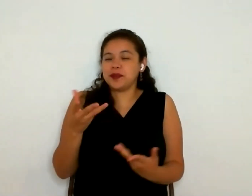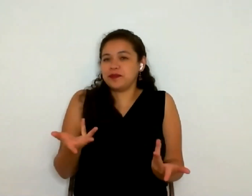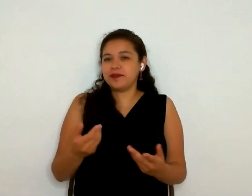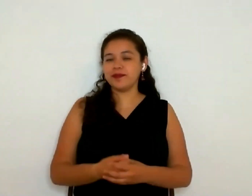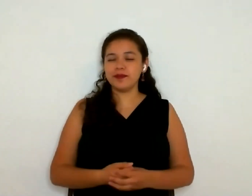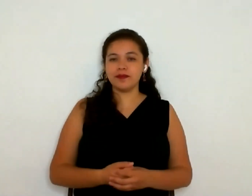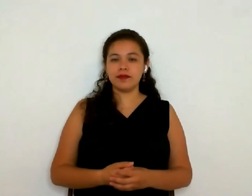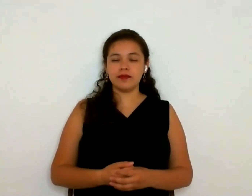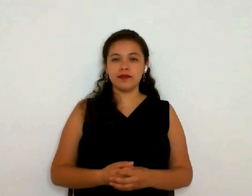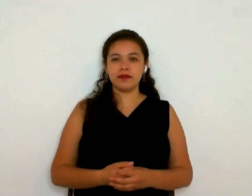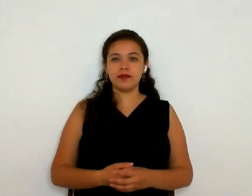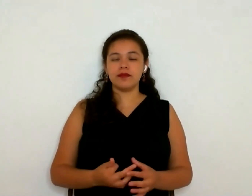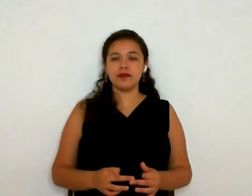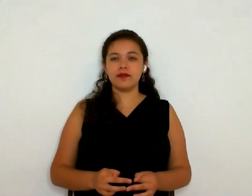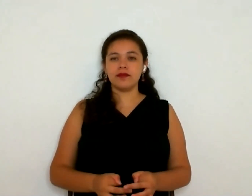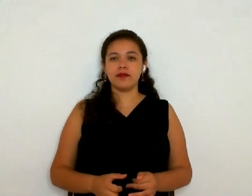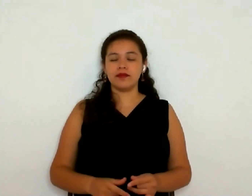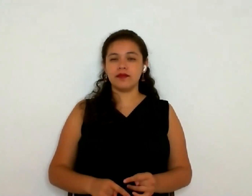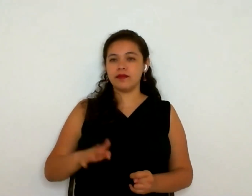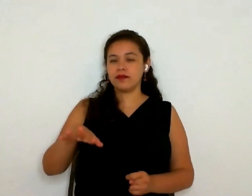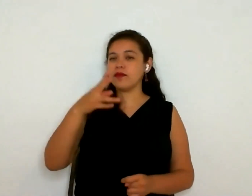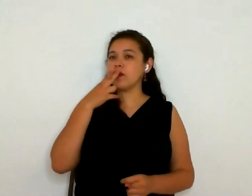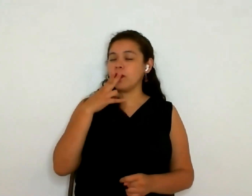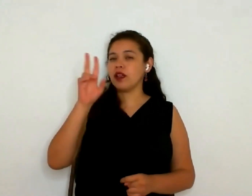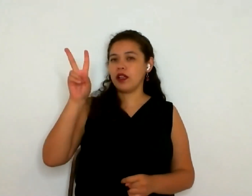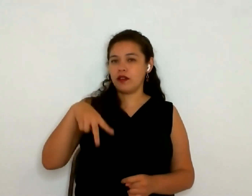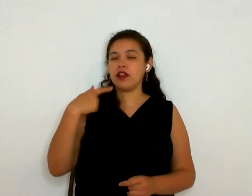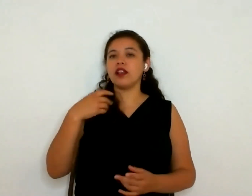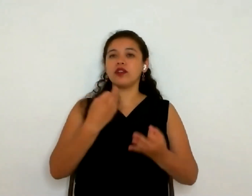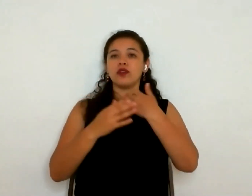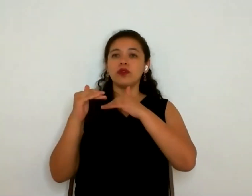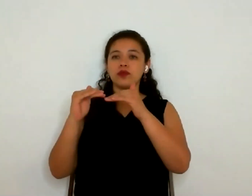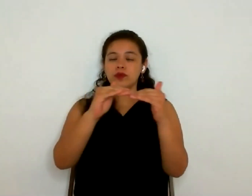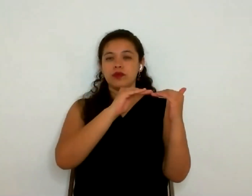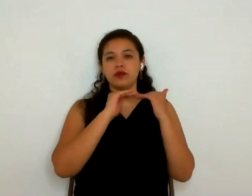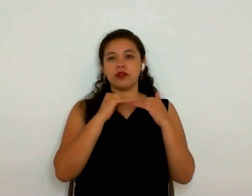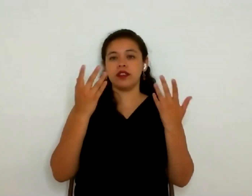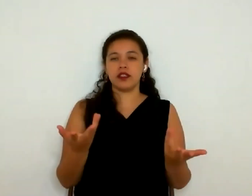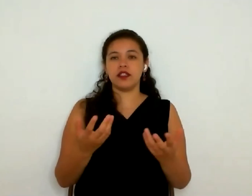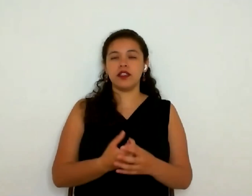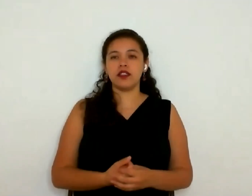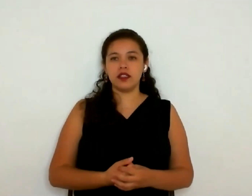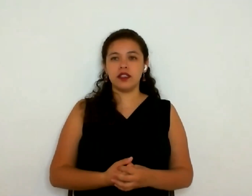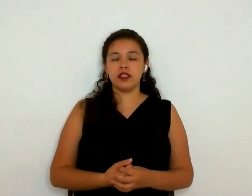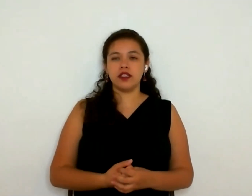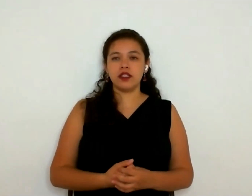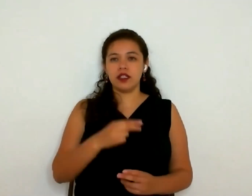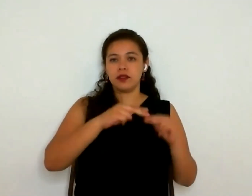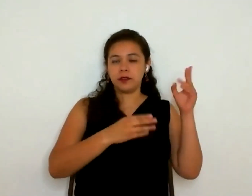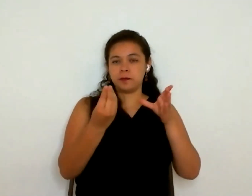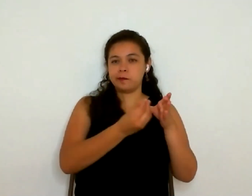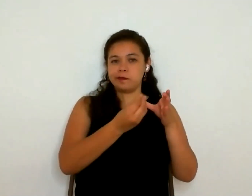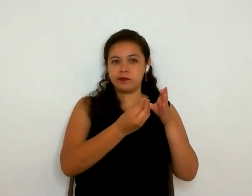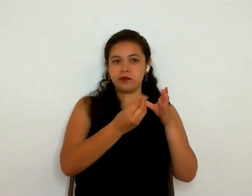lo que nos ha servido porque tiene este presión de que unificará mos es la clasificación para que así por ejemplo